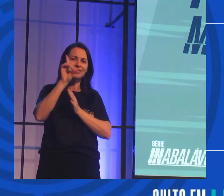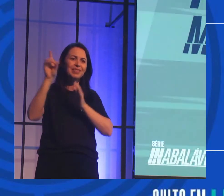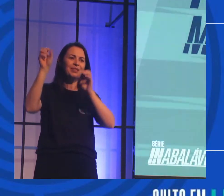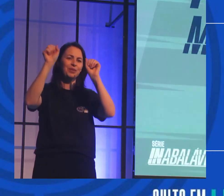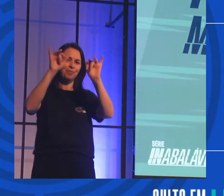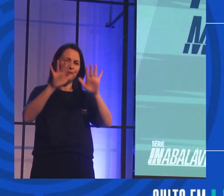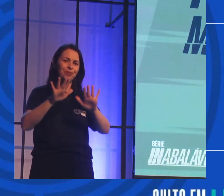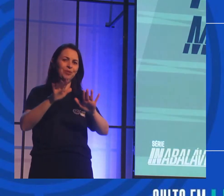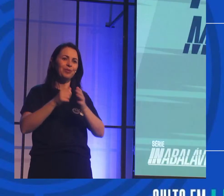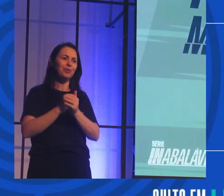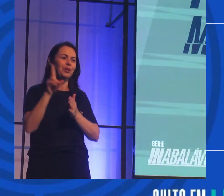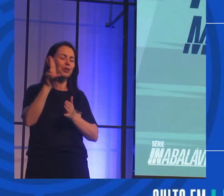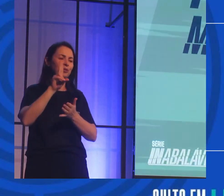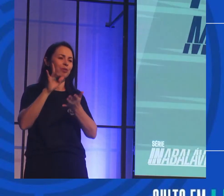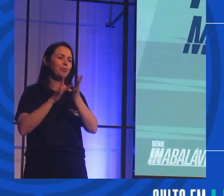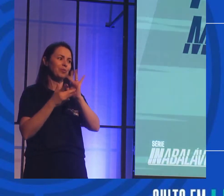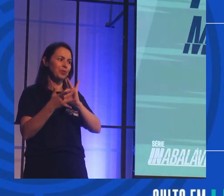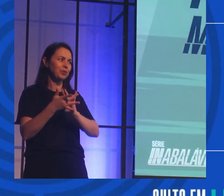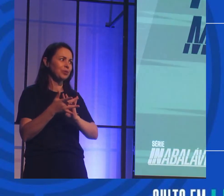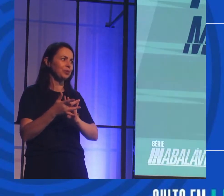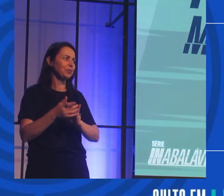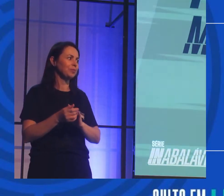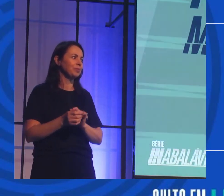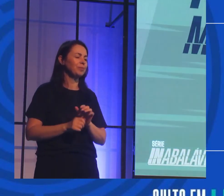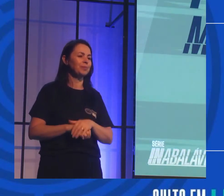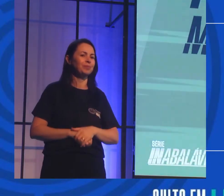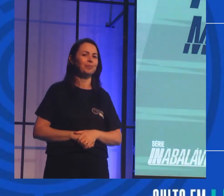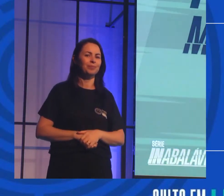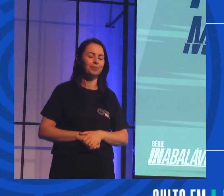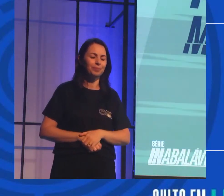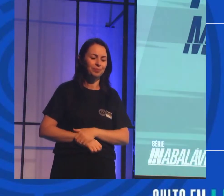em nome de Jesus. Glória a Deus.